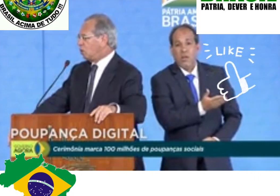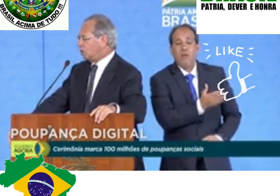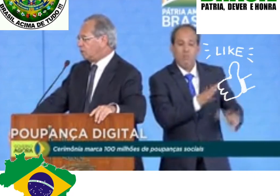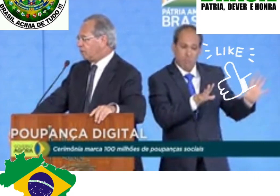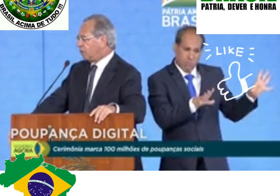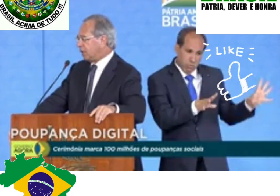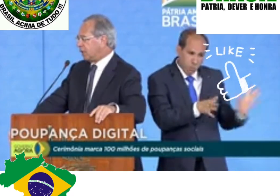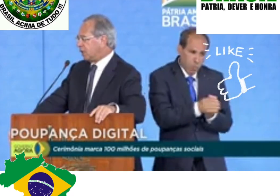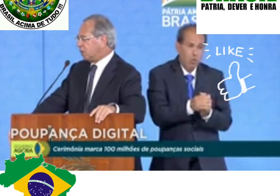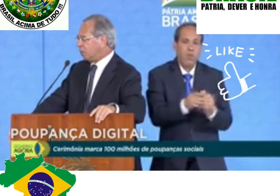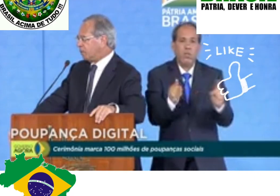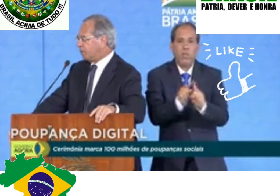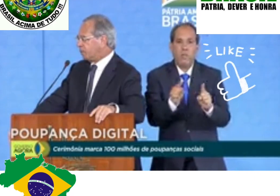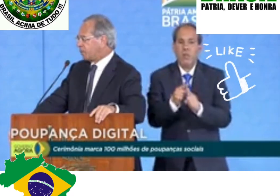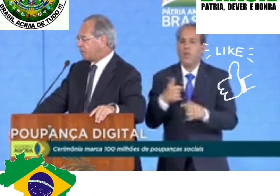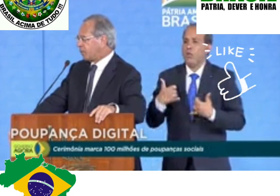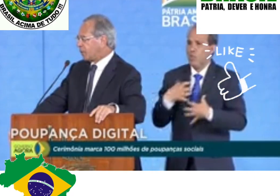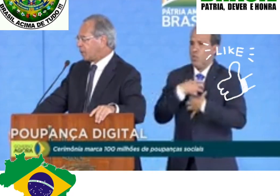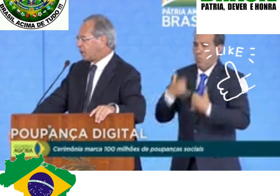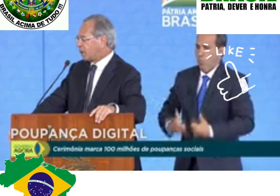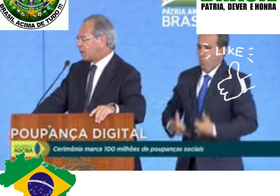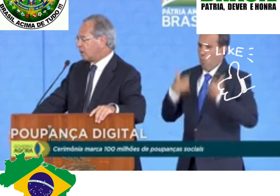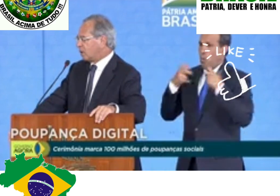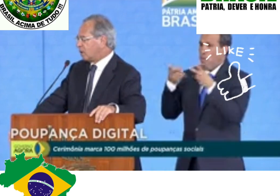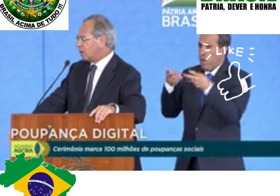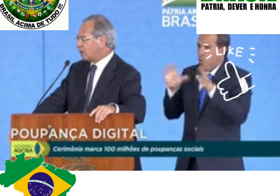muito orgulho dessa equipe.